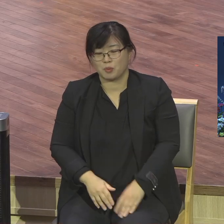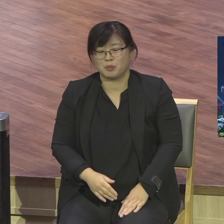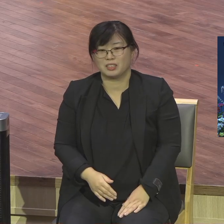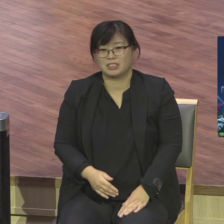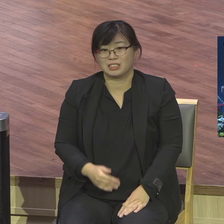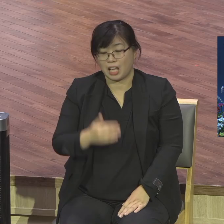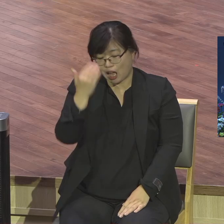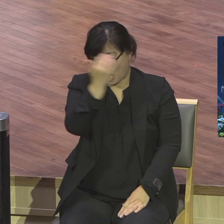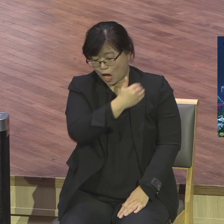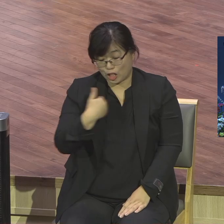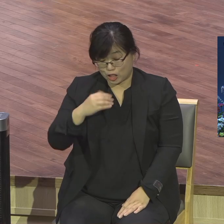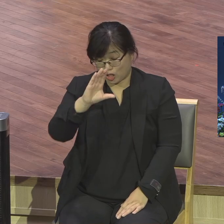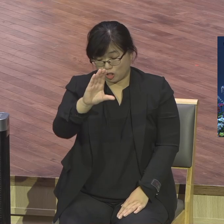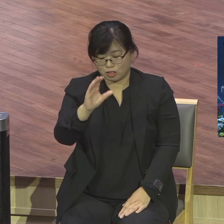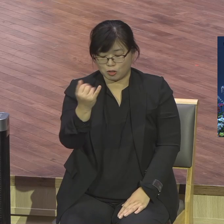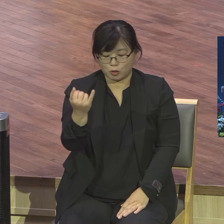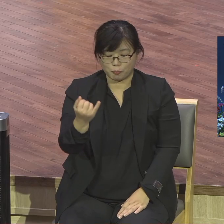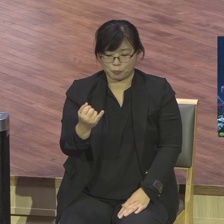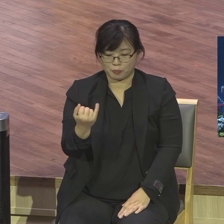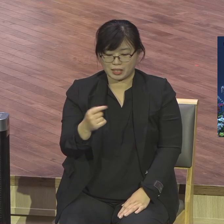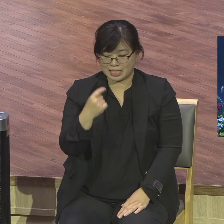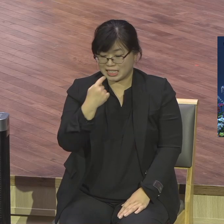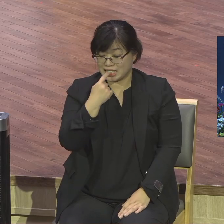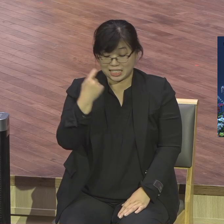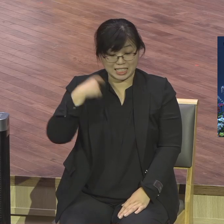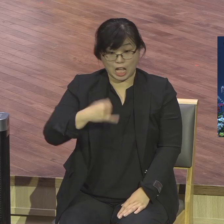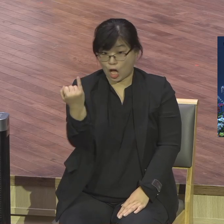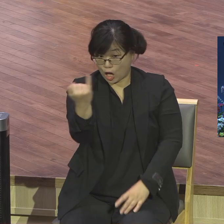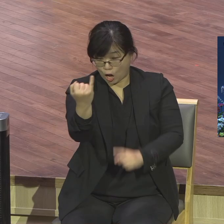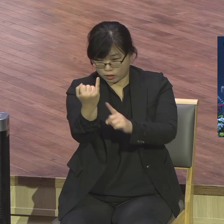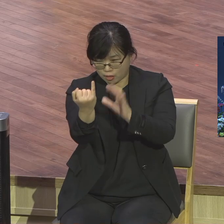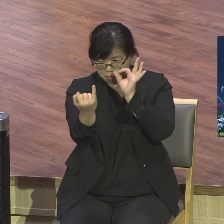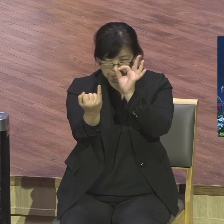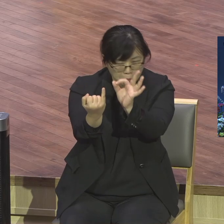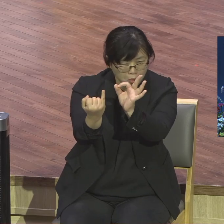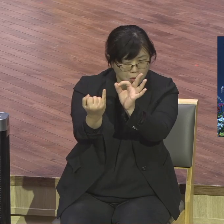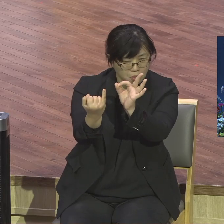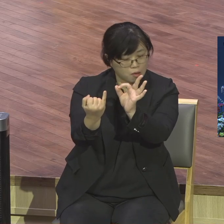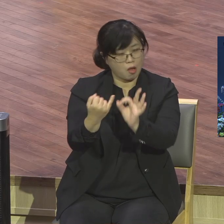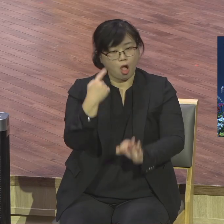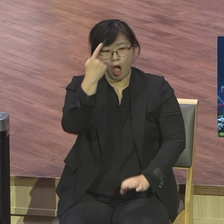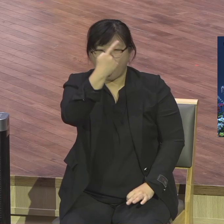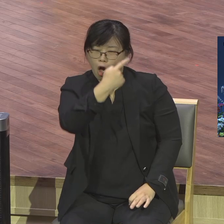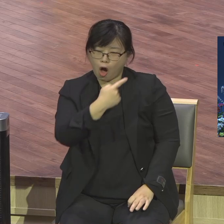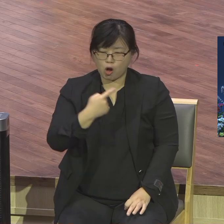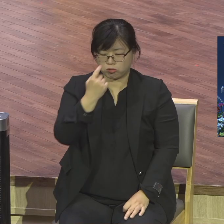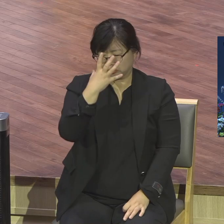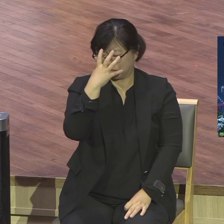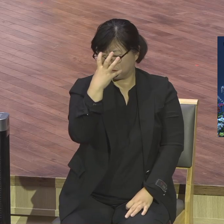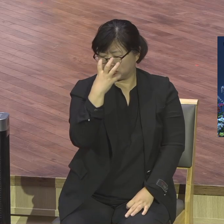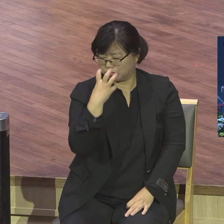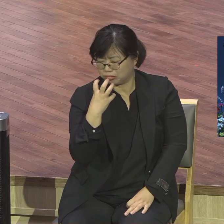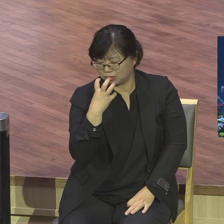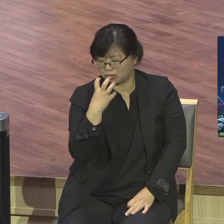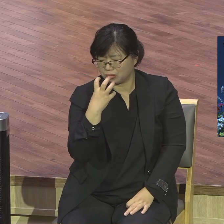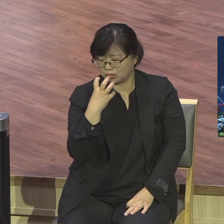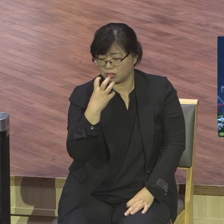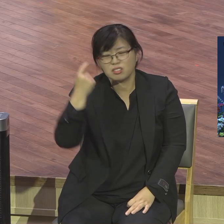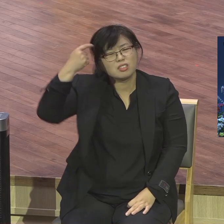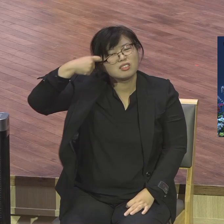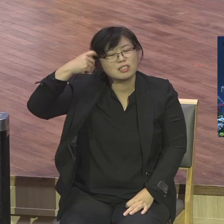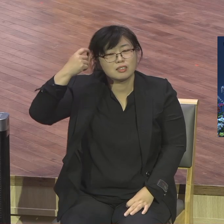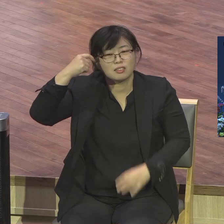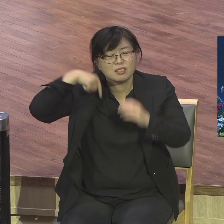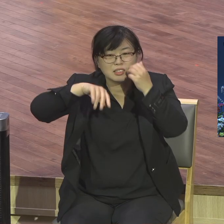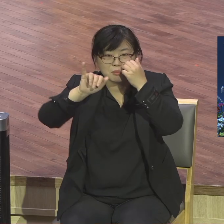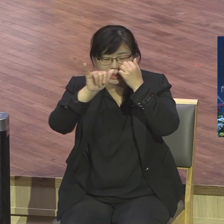자세히 한번 보세요 절에 중글도 그런 사람 많아요 이거는 뭐 기미 끼었다 얼굴이 피부다 검다